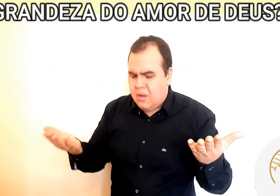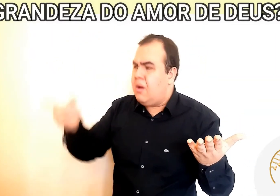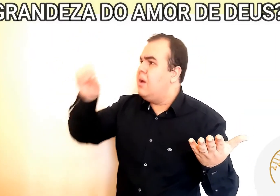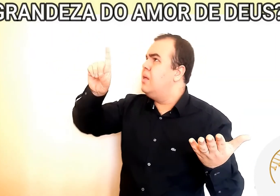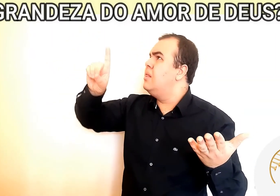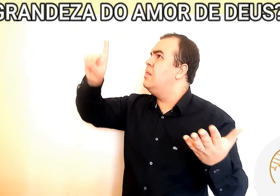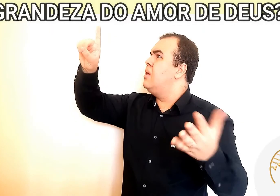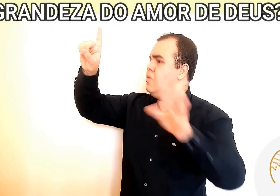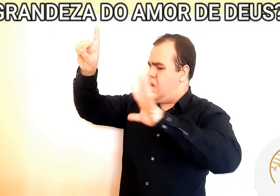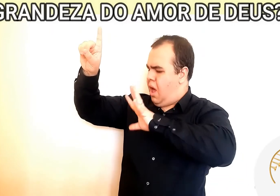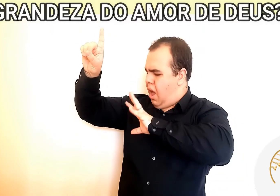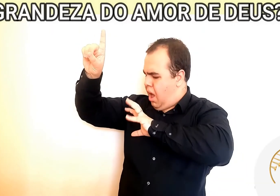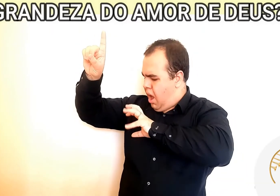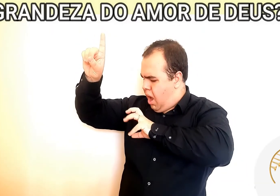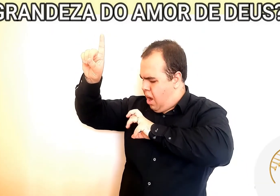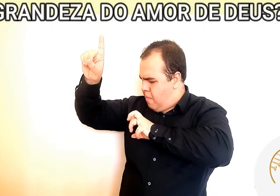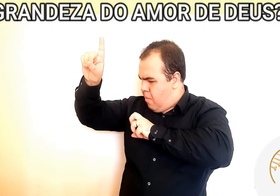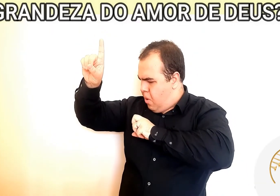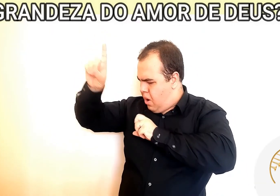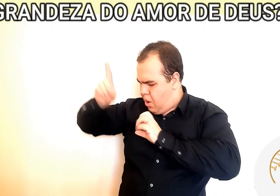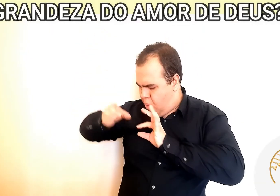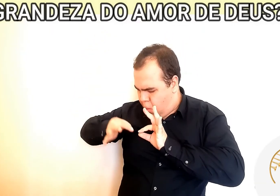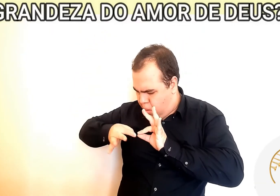compreender a grandeza